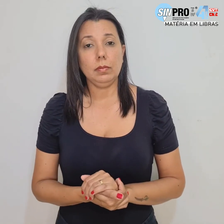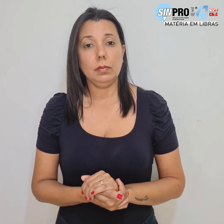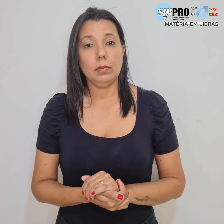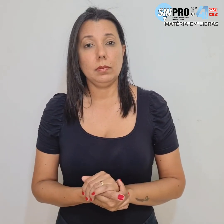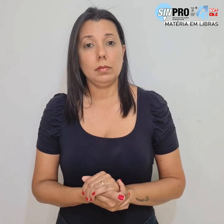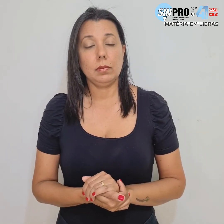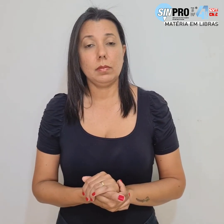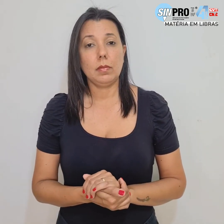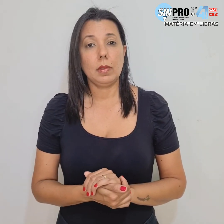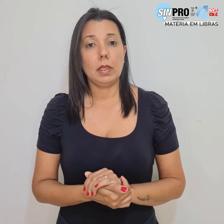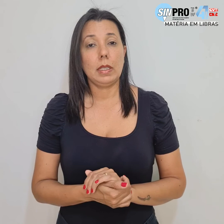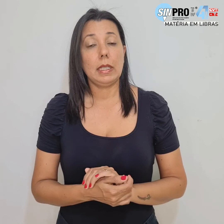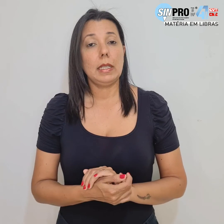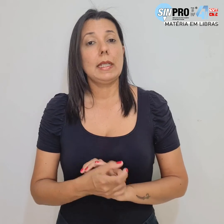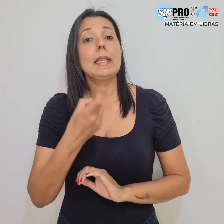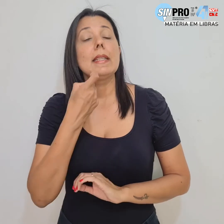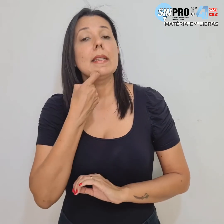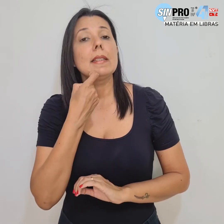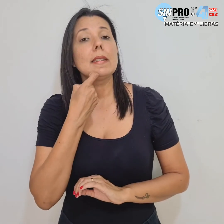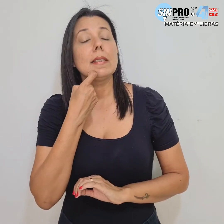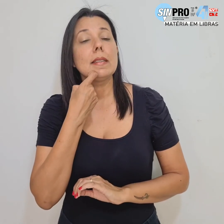na próxima sexta-feira,